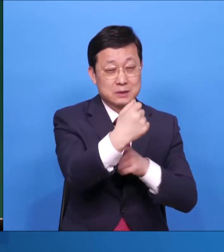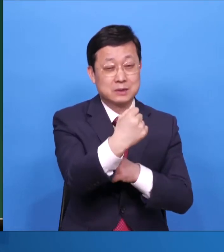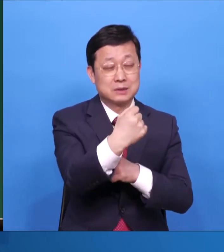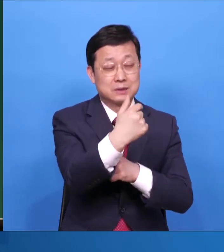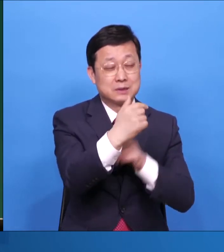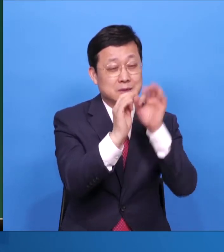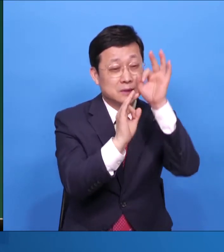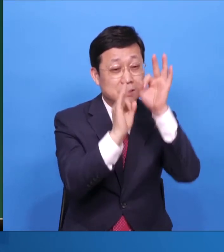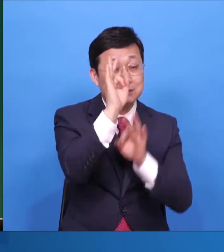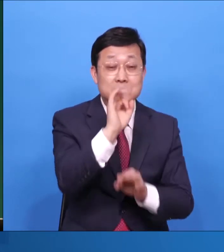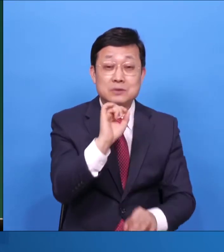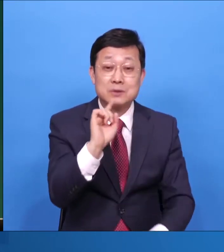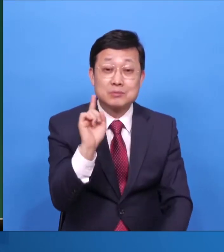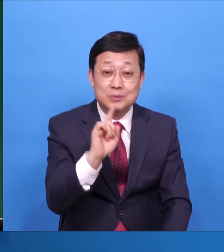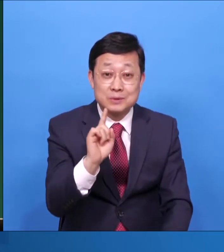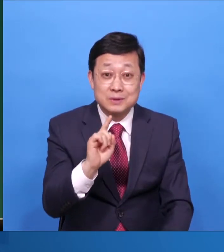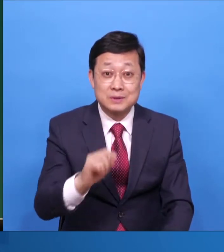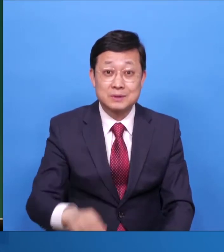어디서 왔냐면